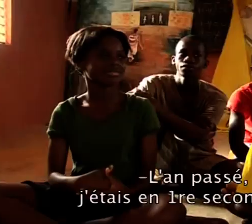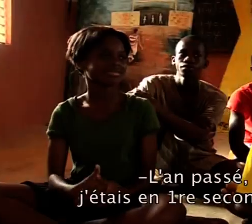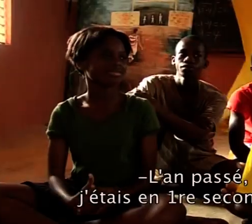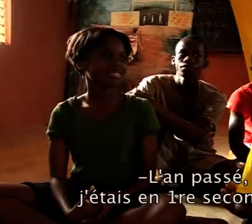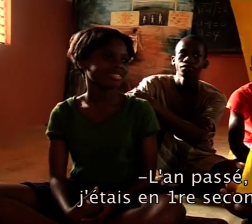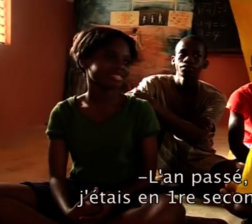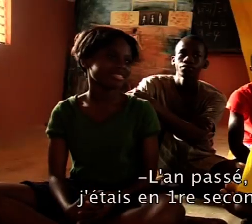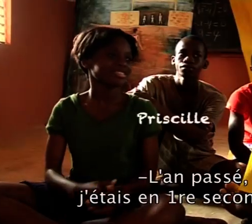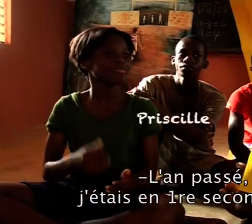L'année passée,